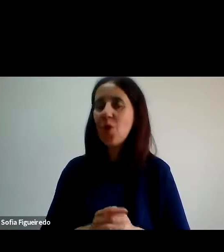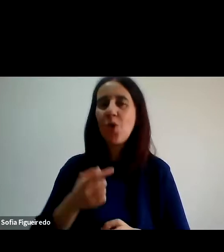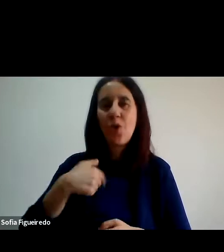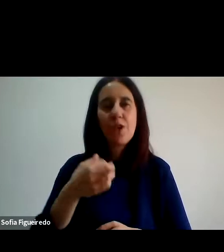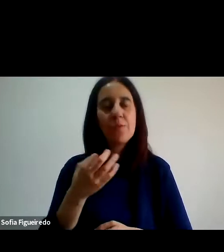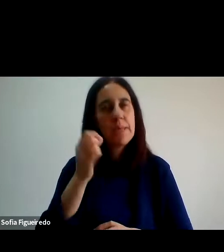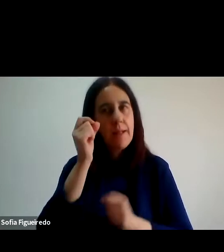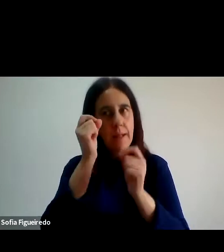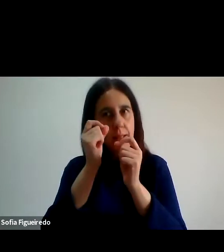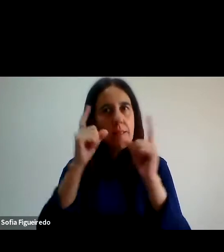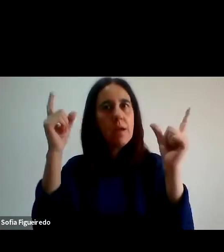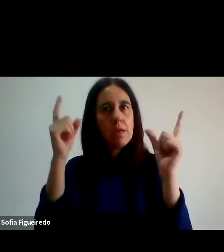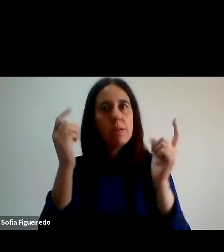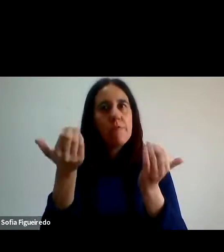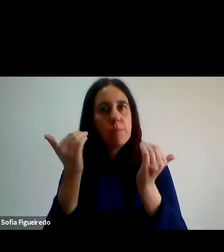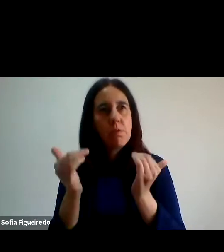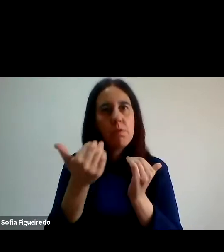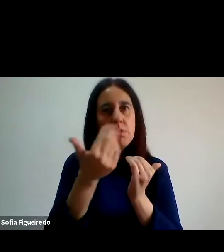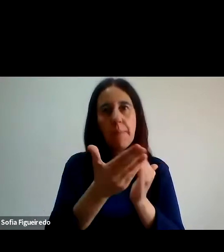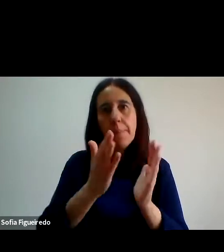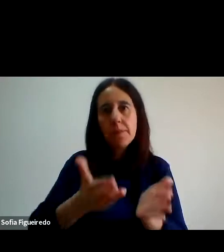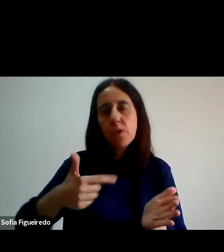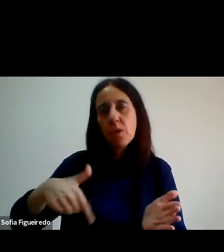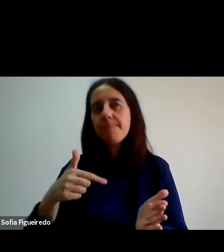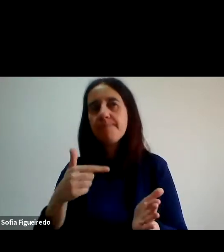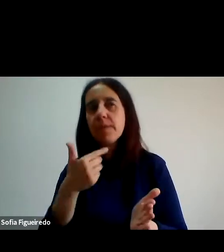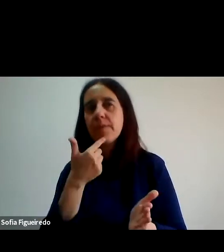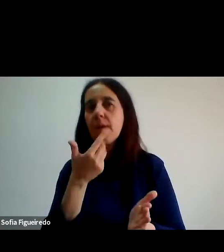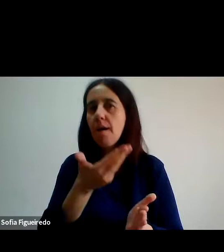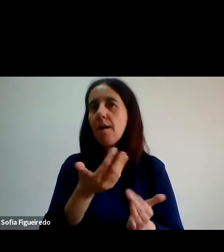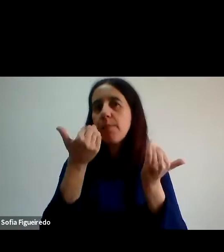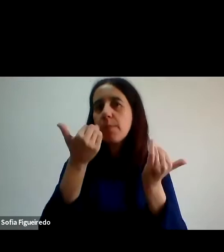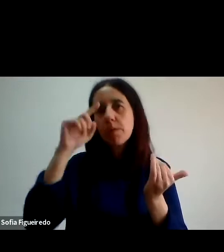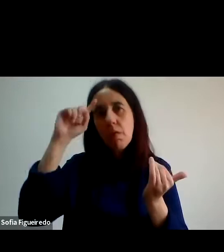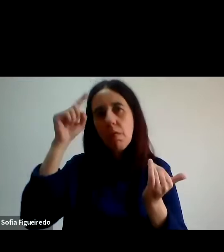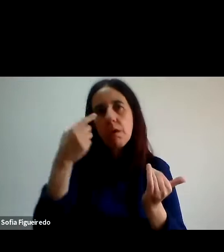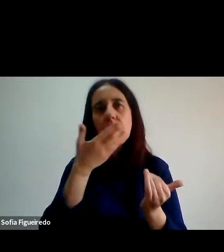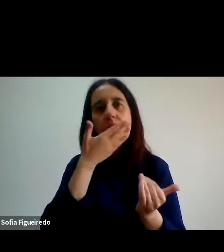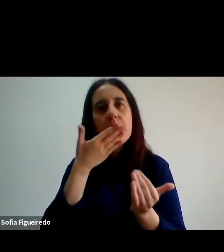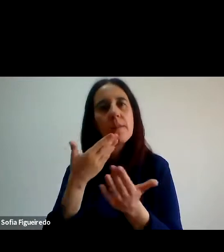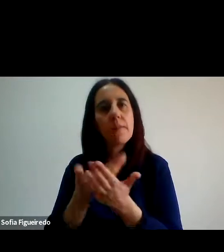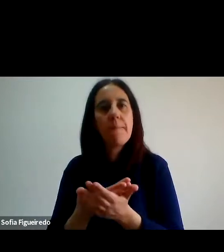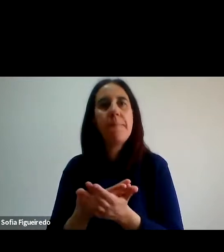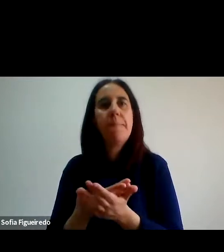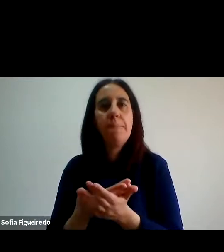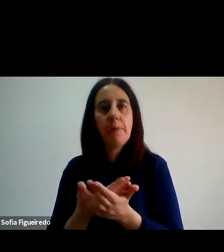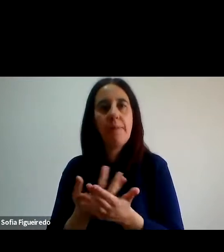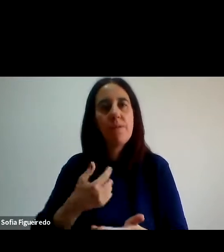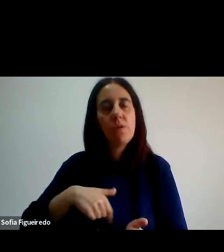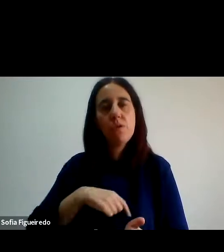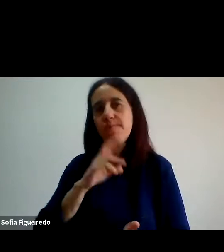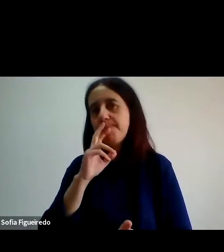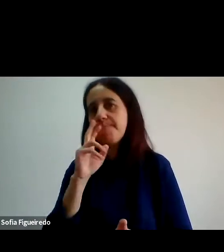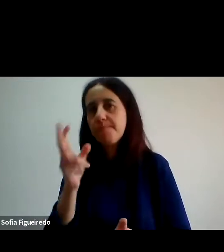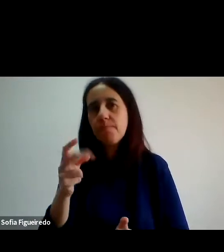precisamente alertar para que está determinada informação, nós devemos ver que existe determinada informação, nós devemos saber dominar ferramentas para poder efetivamente responder, nós